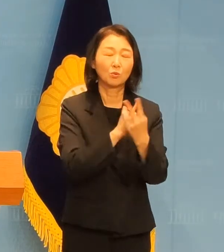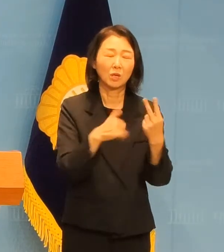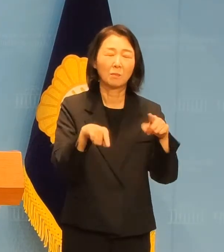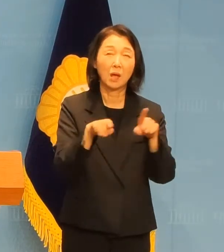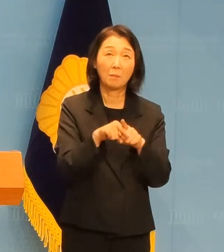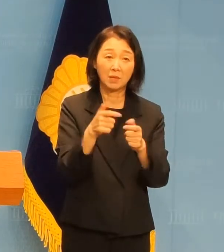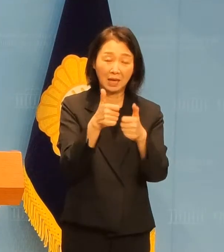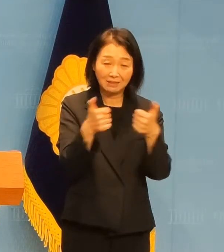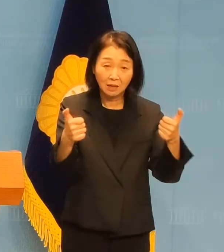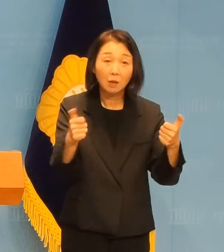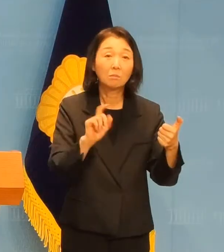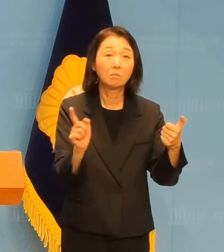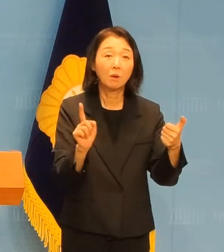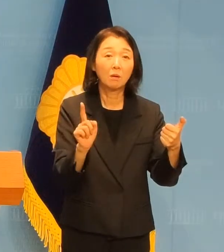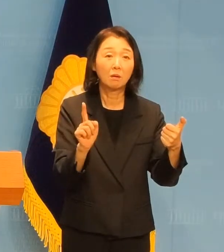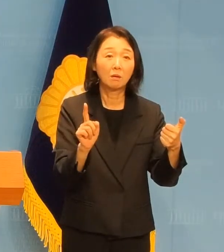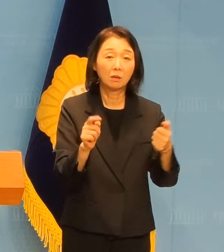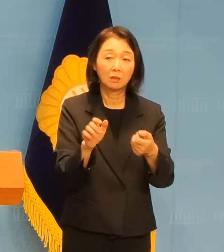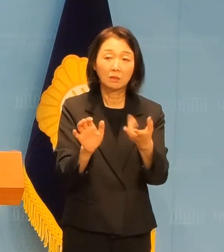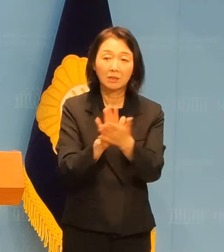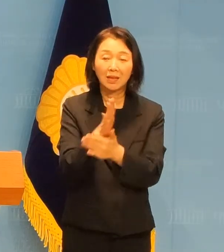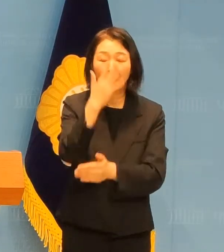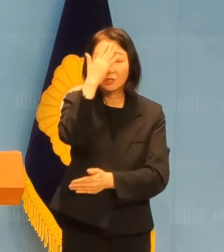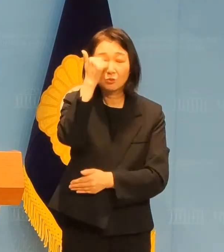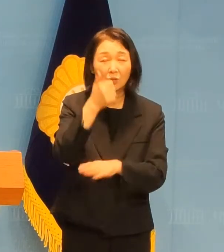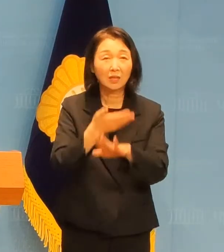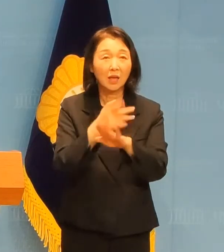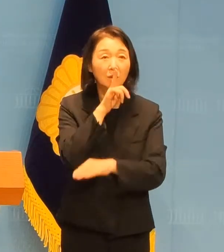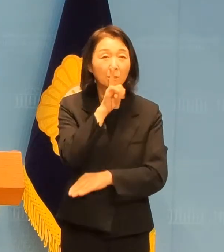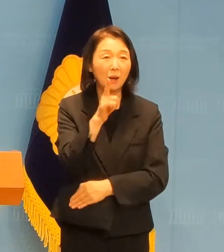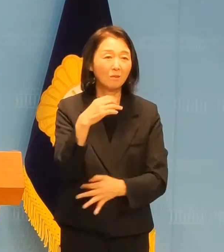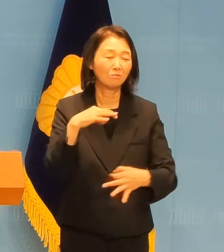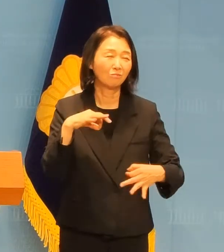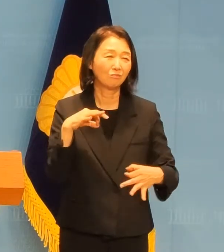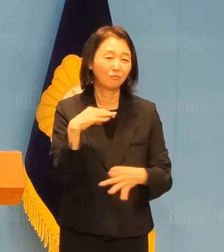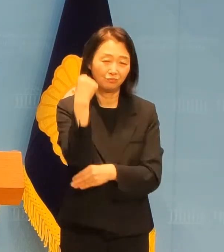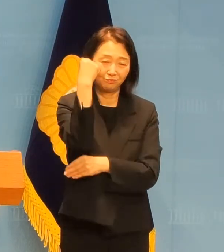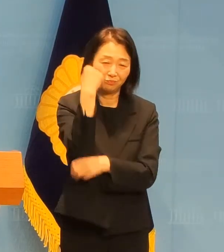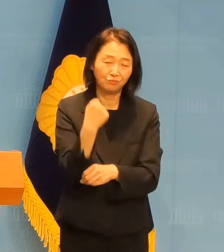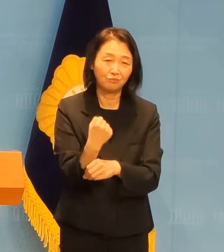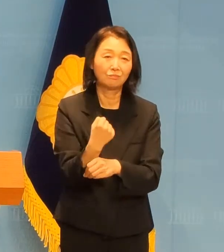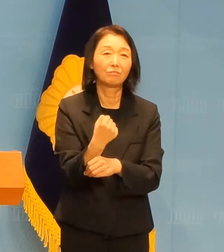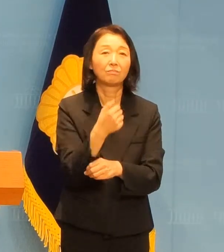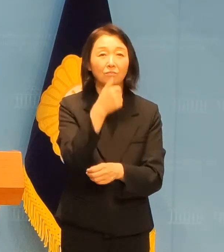먹었습니까? 내란 속의 다른 말은 부정부패 비리범입니다.